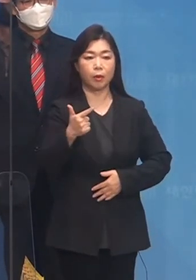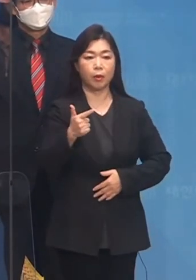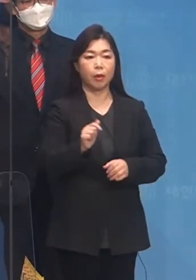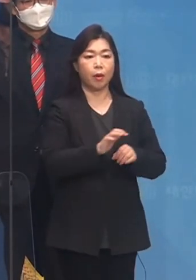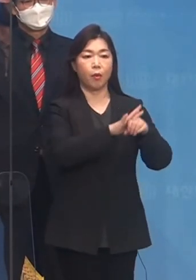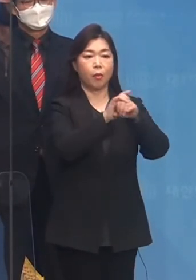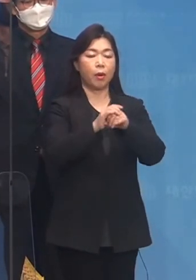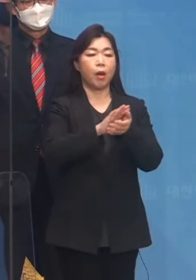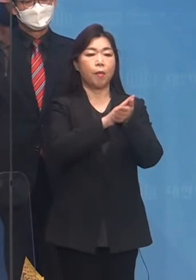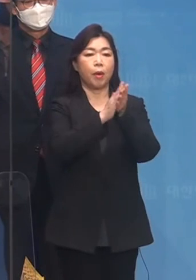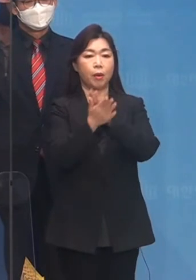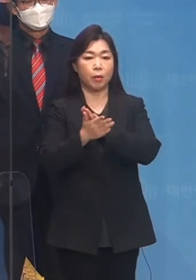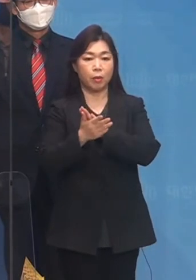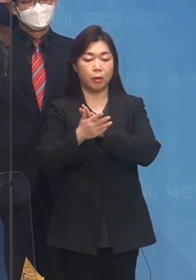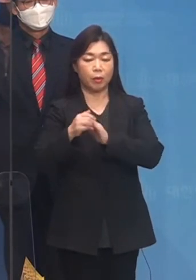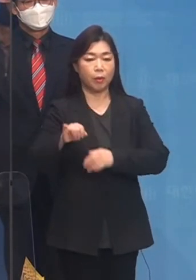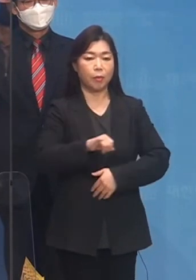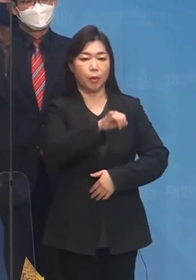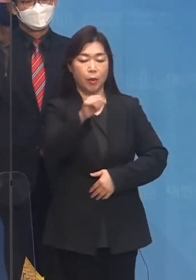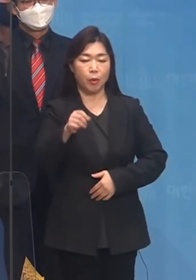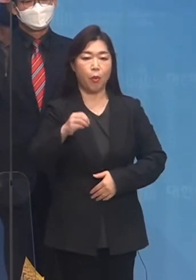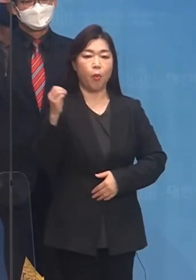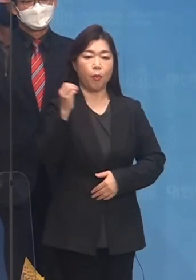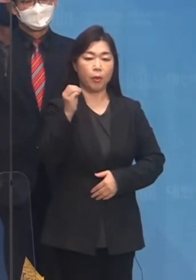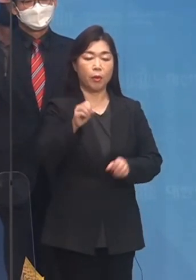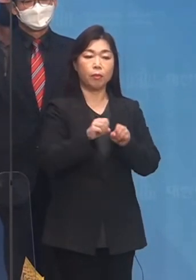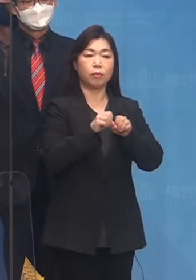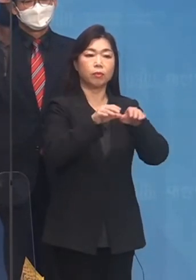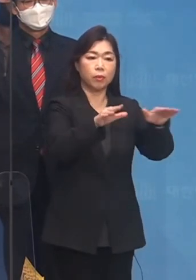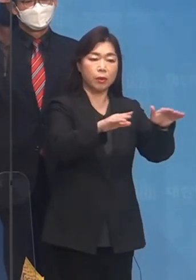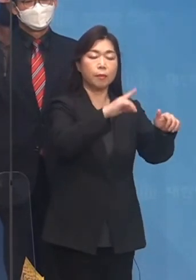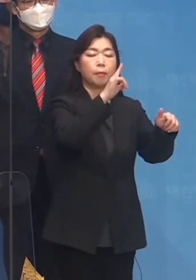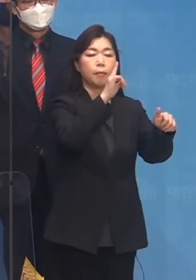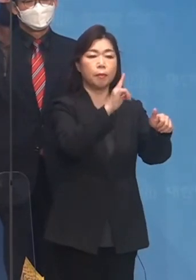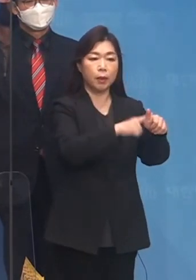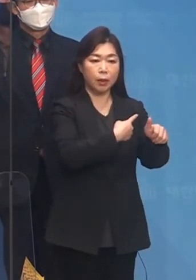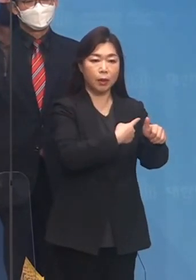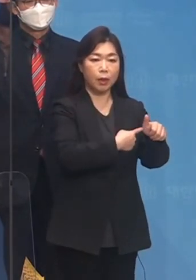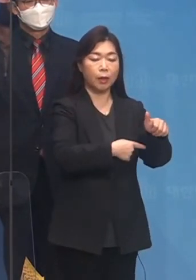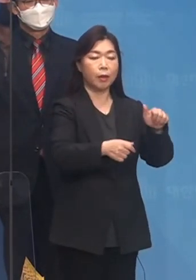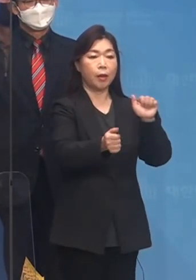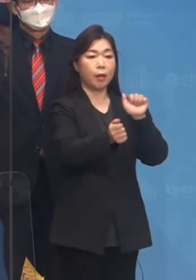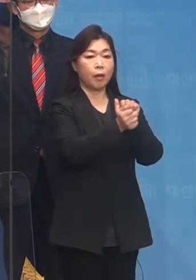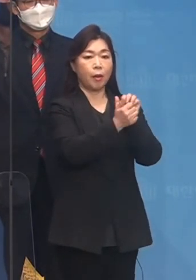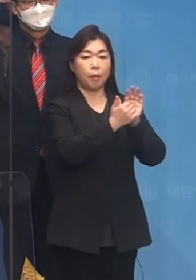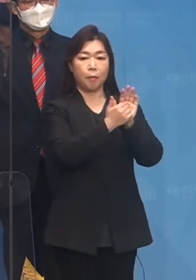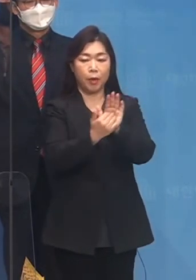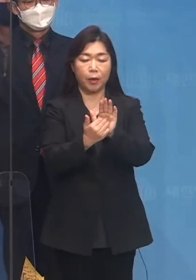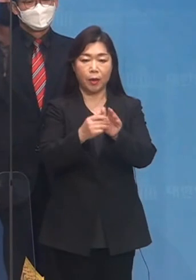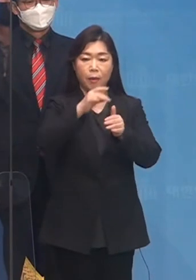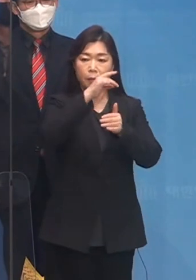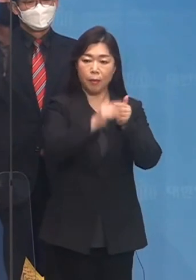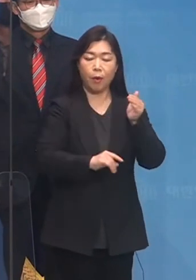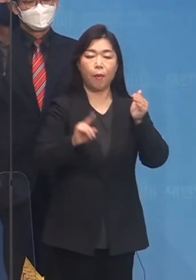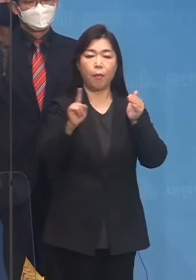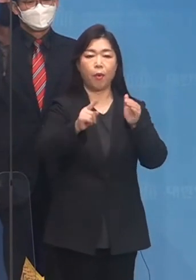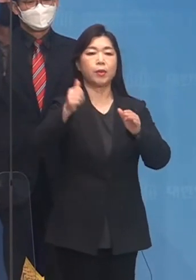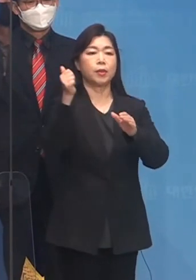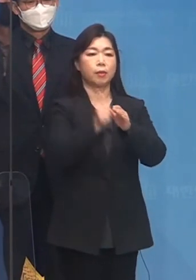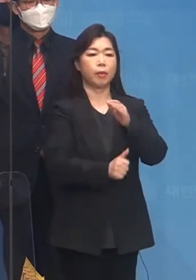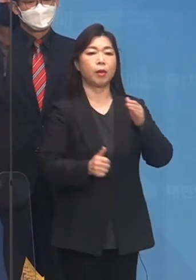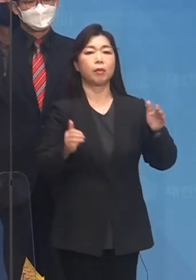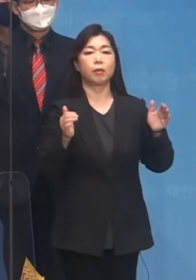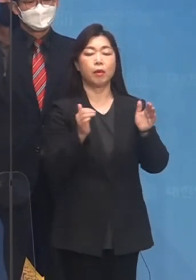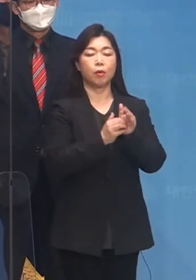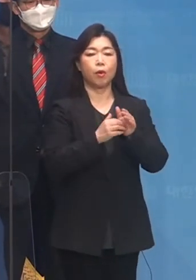변이의 확산세가 본격화되면서 문재인 정부가 자화자찬하던 K방역은 실패했고